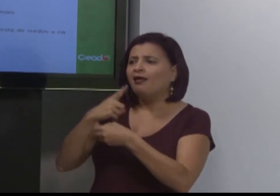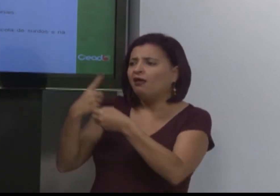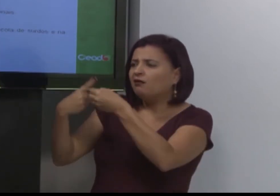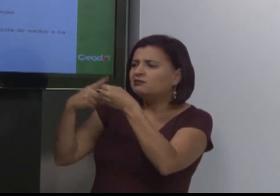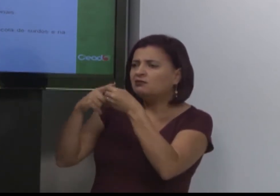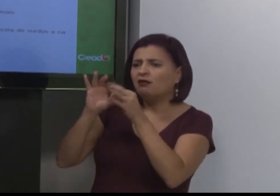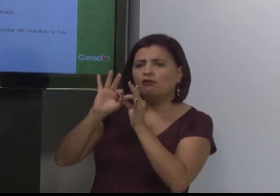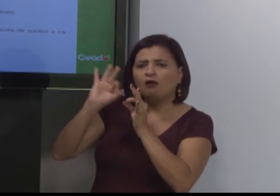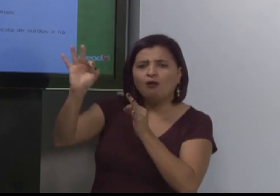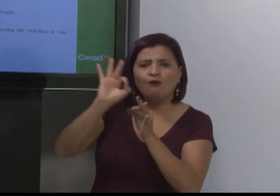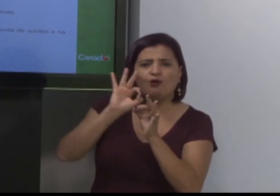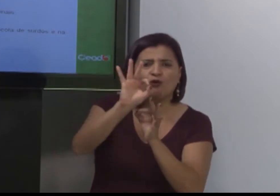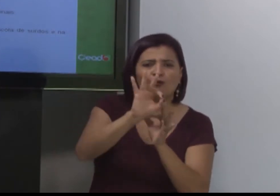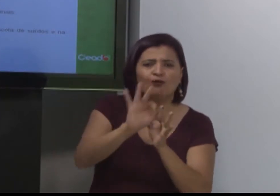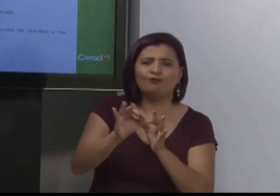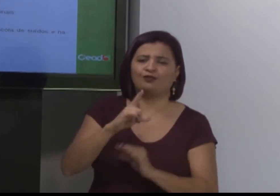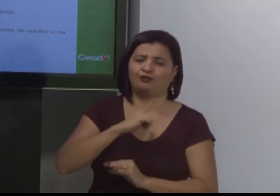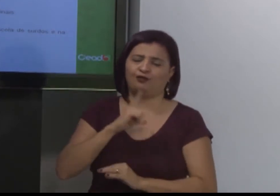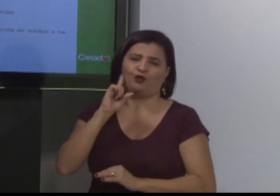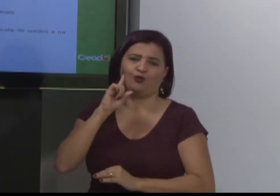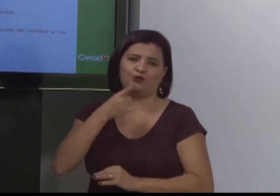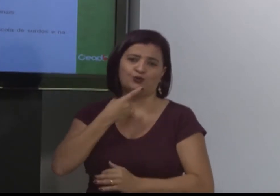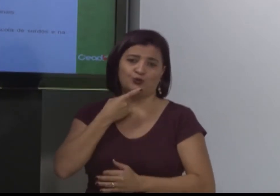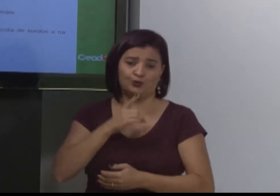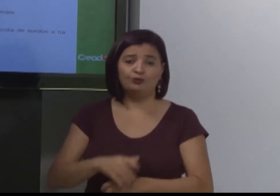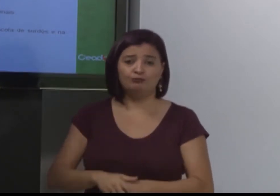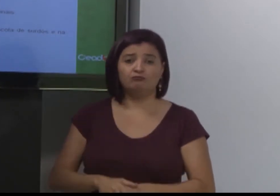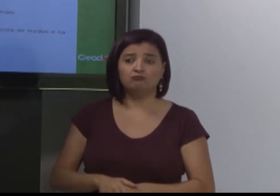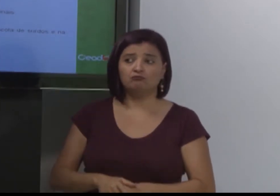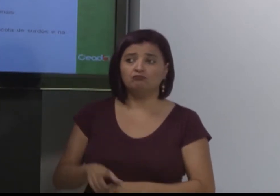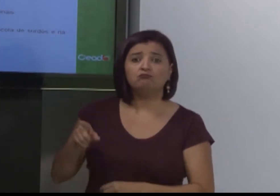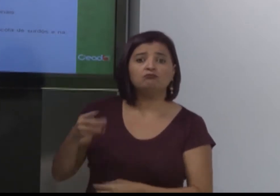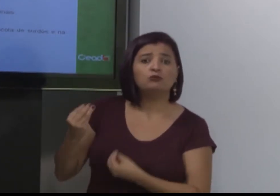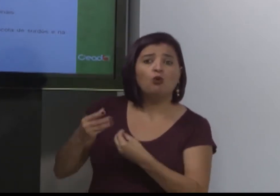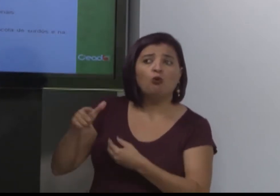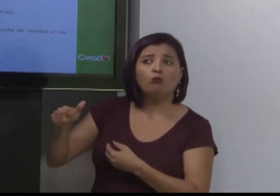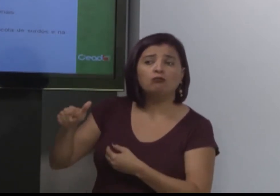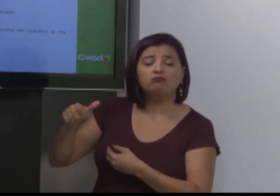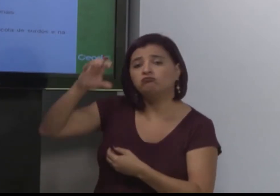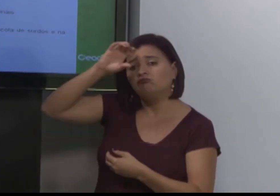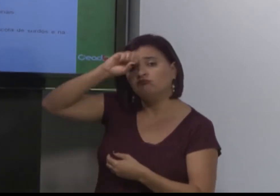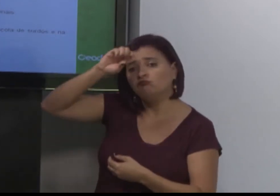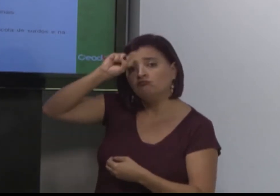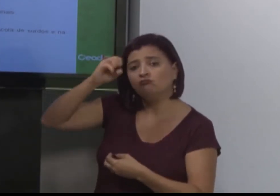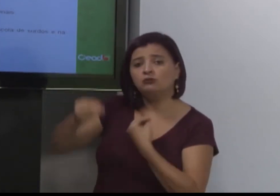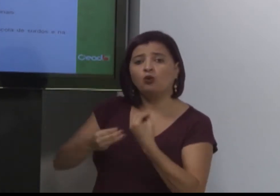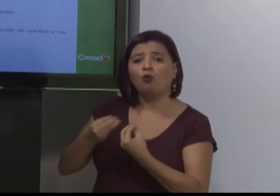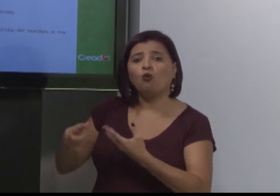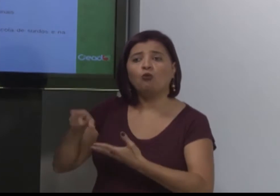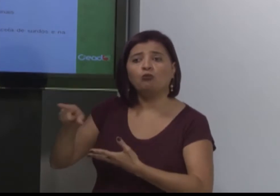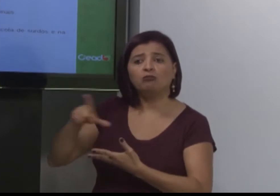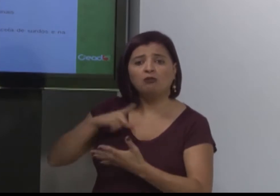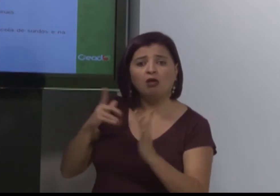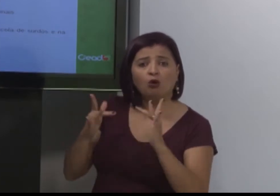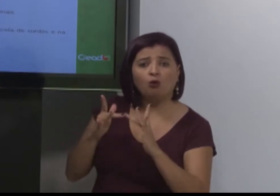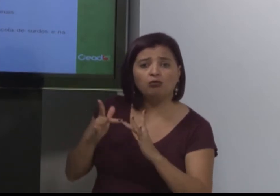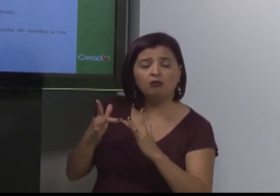e sabemos da existência de uma realidade do norte de Minas. E as cidades mais distantes,